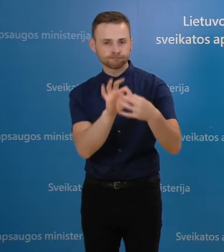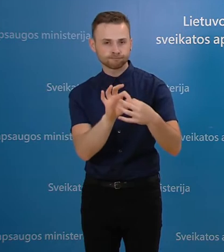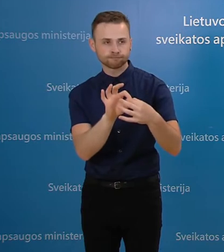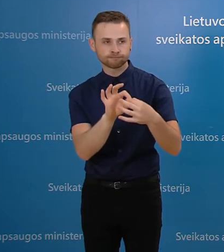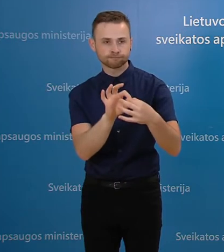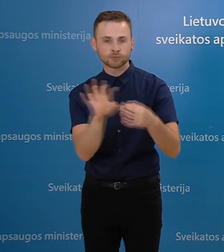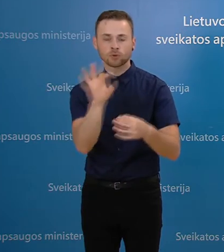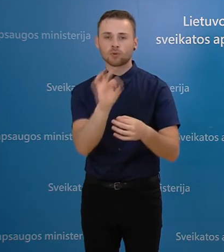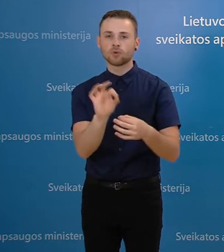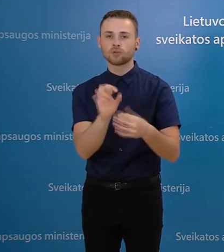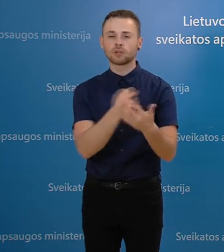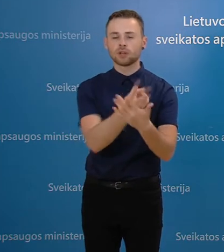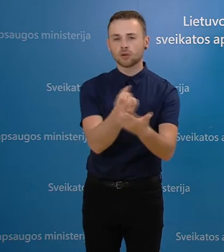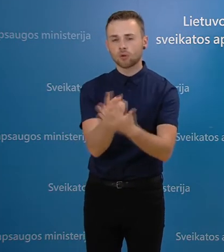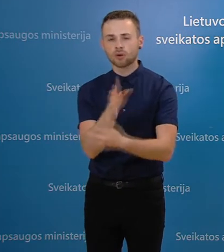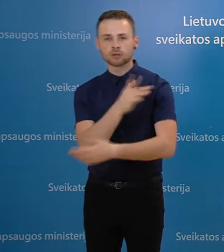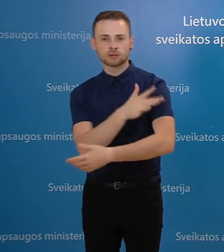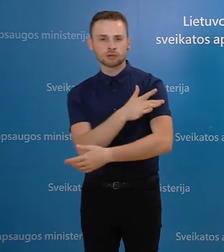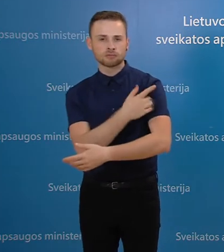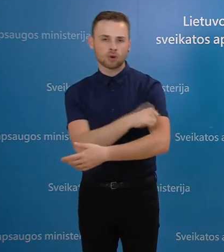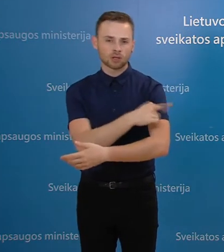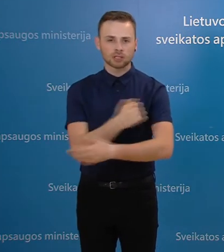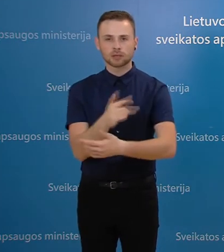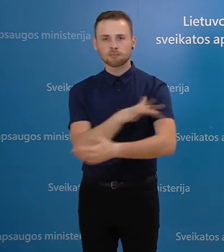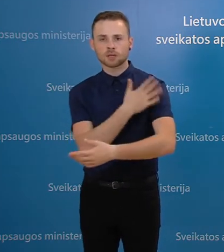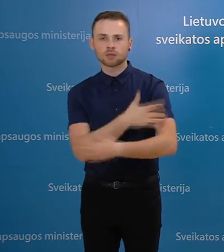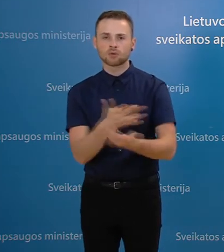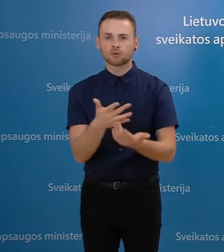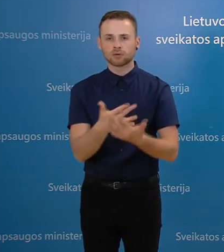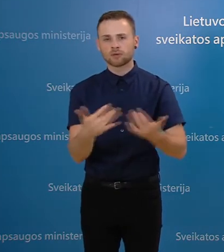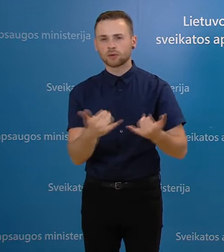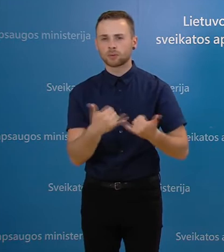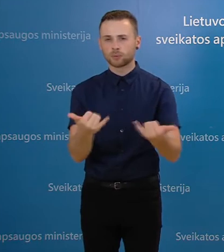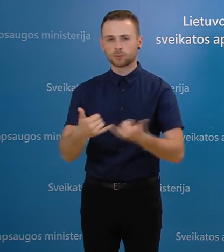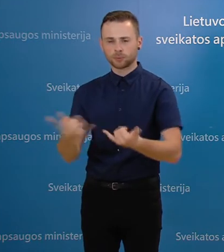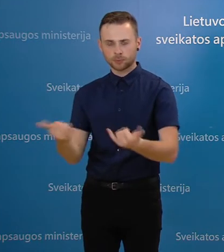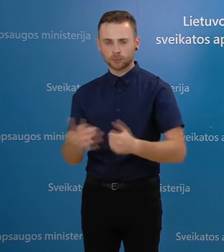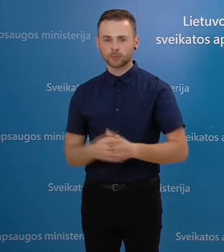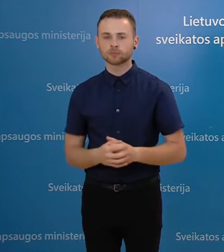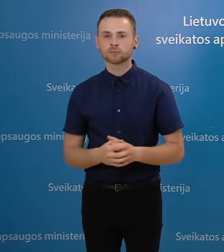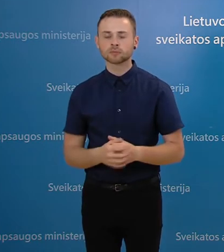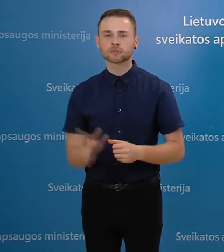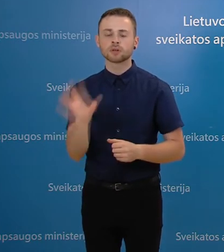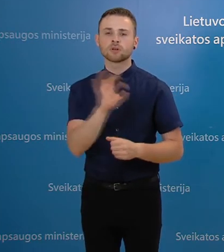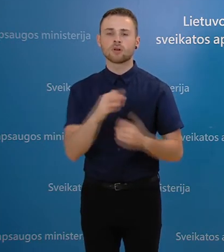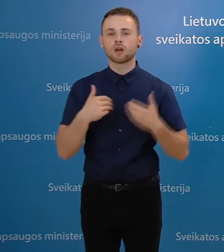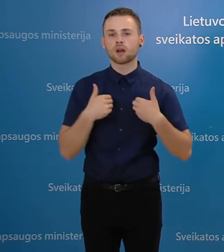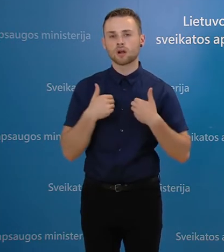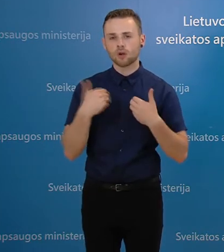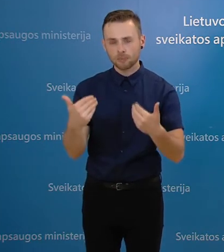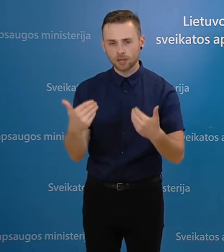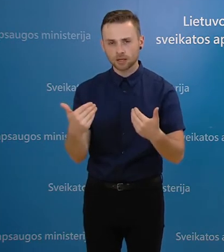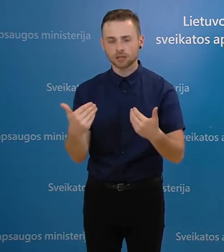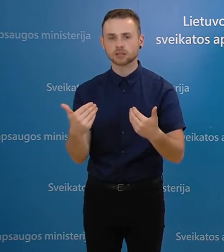su gydymo įstaigų paslaugų organizavimu, su rekomendacijomis